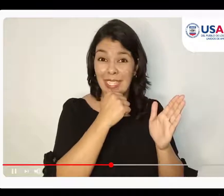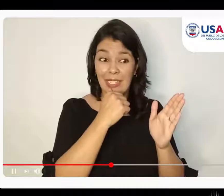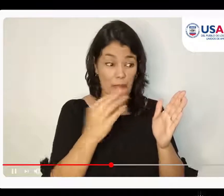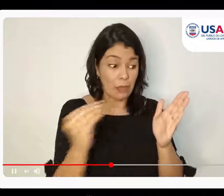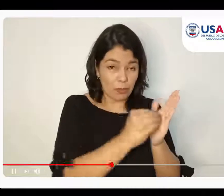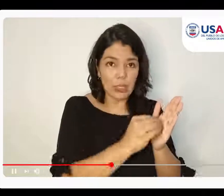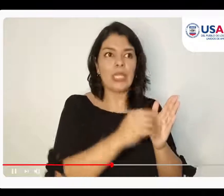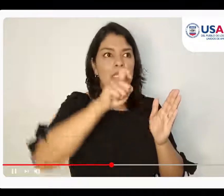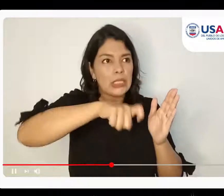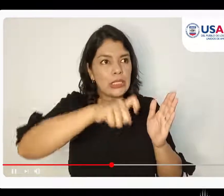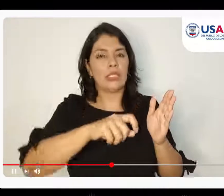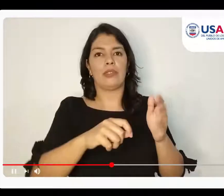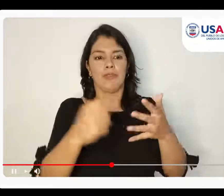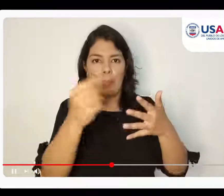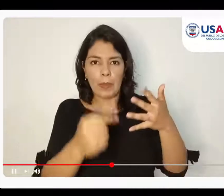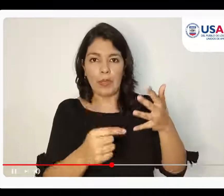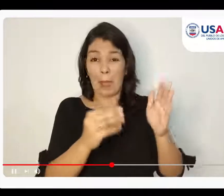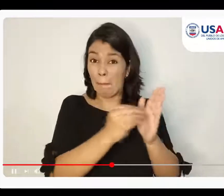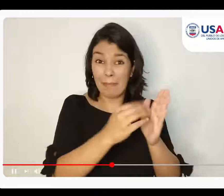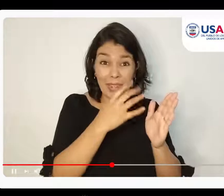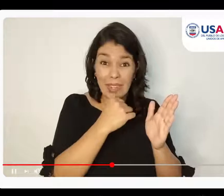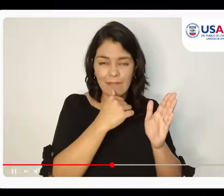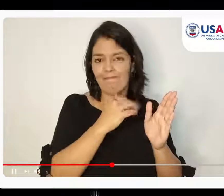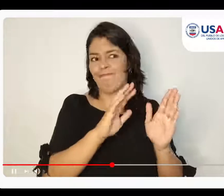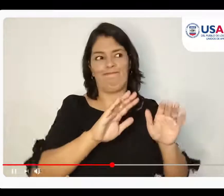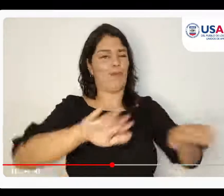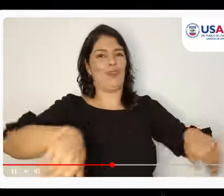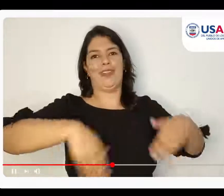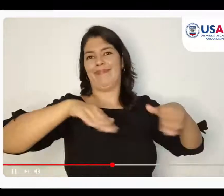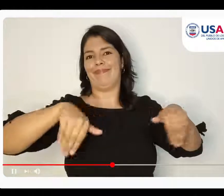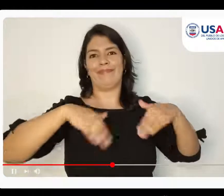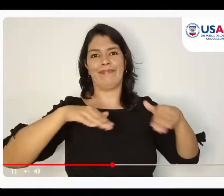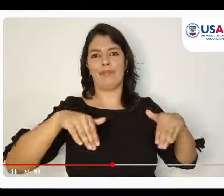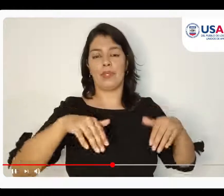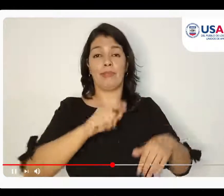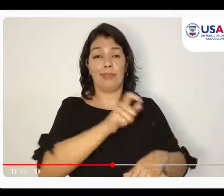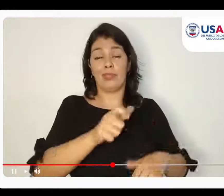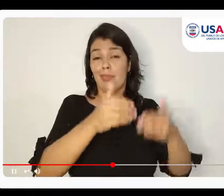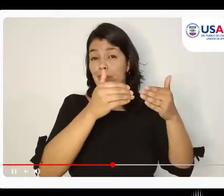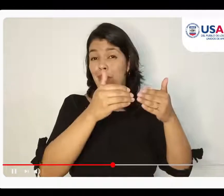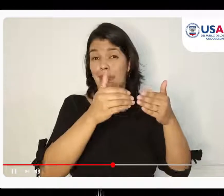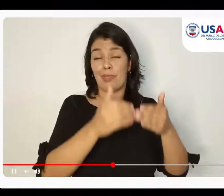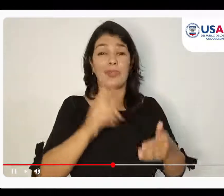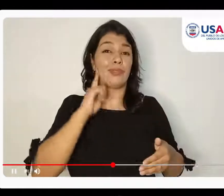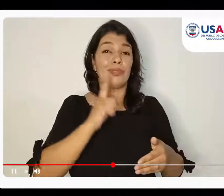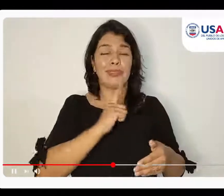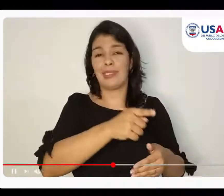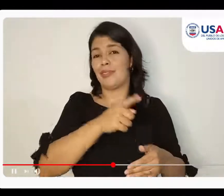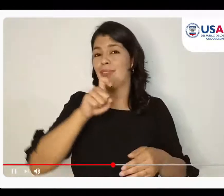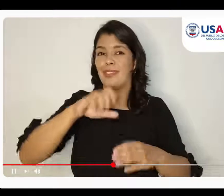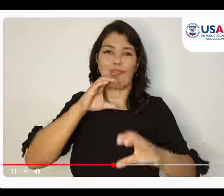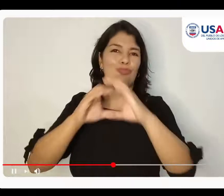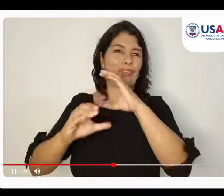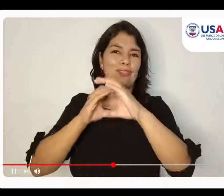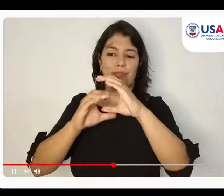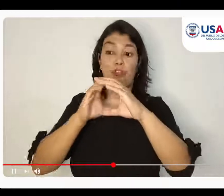estos elementos de comunicación, simplemente no los va a haber. Y si no, y lo básico en la población sorda es la comunicación, porque eso es lo que